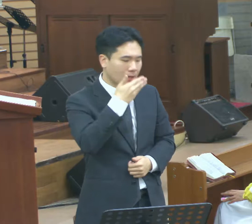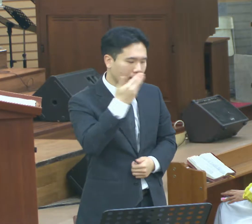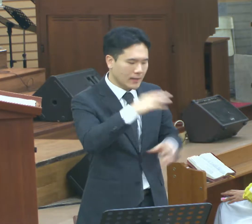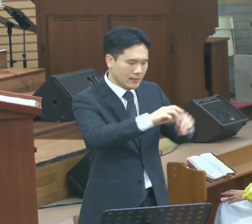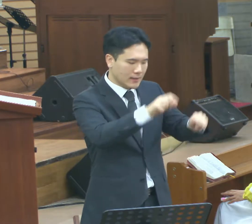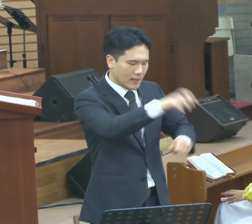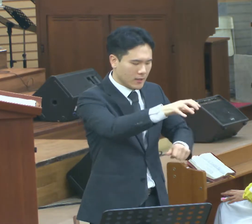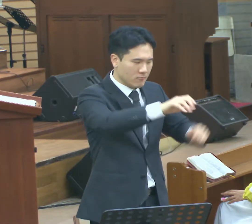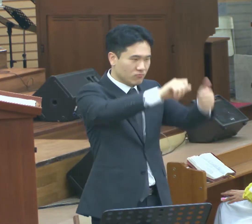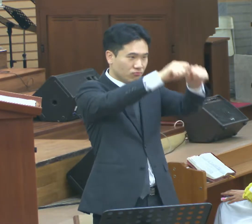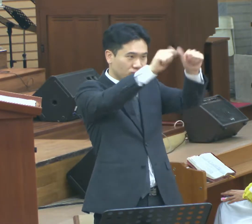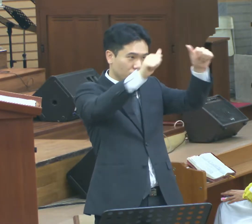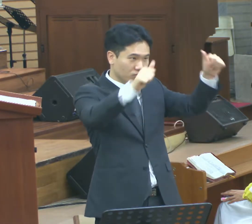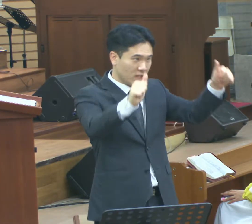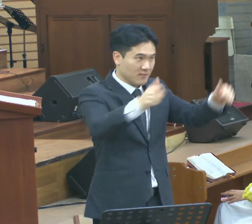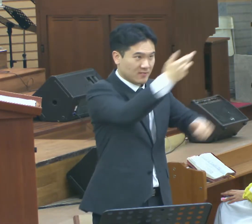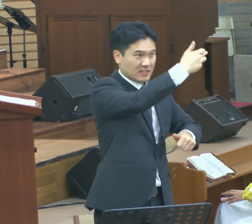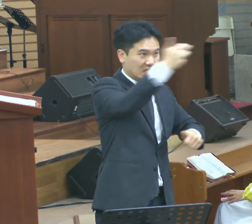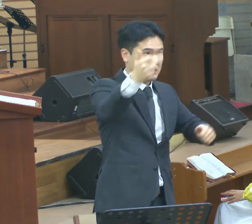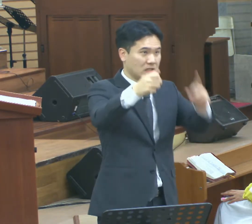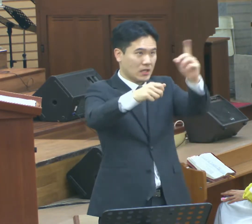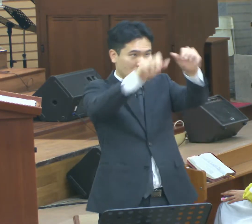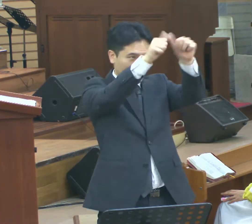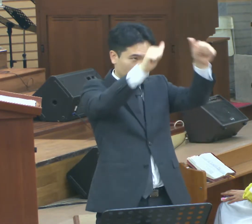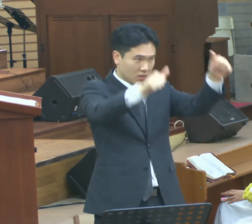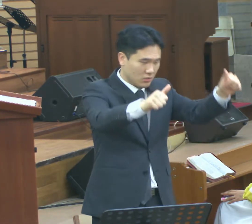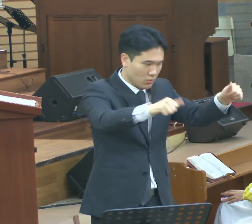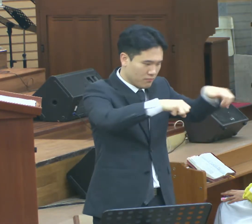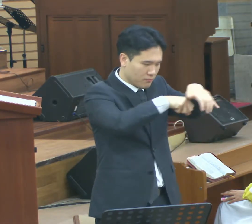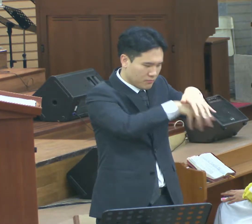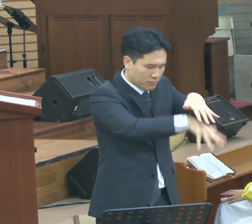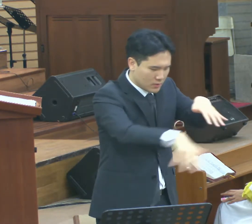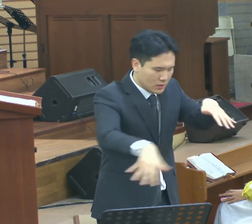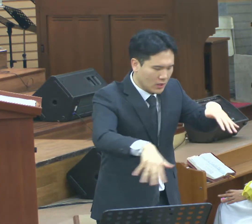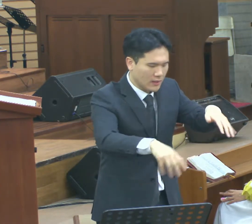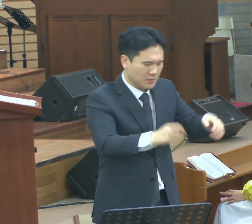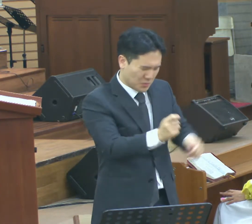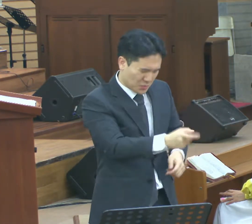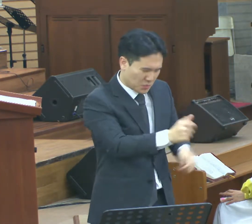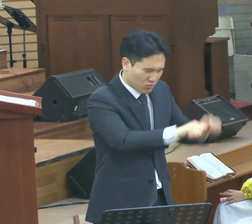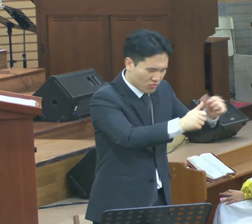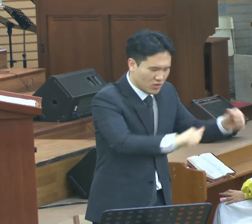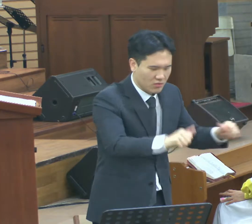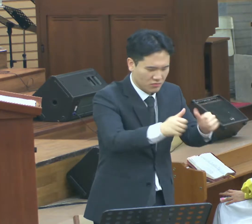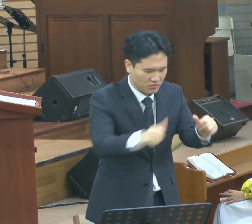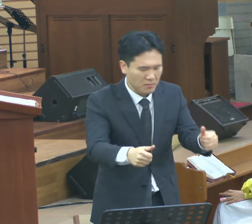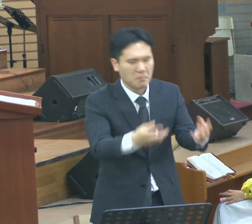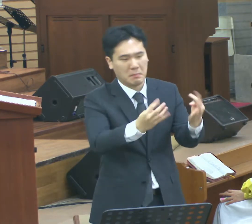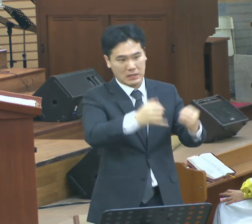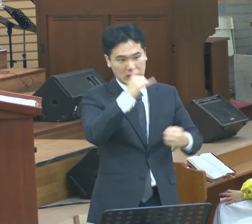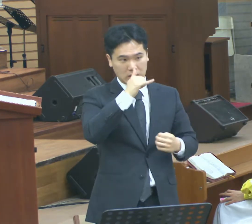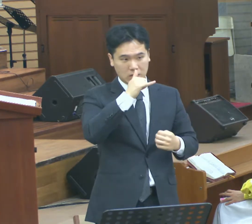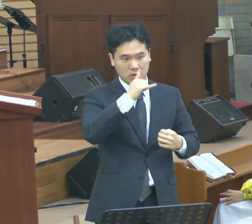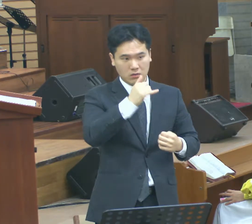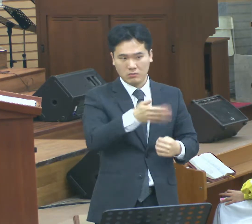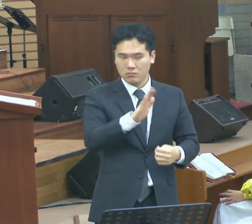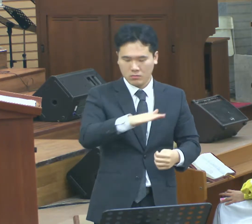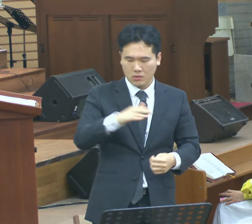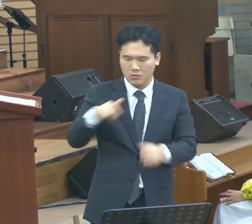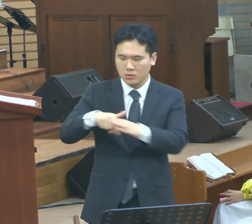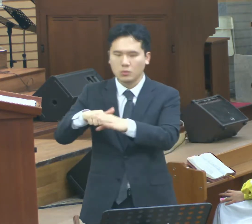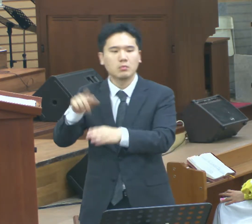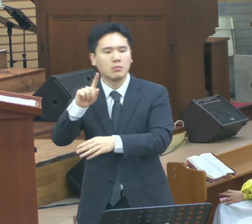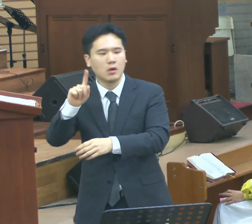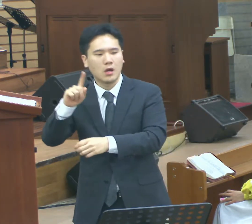여러 신들이 있고 큰 신이 하나 있는 거예요. 기독교는요, 하나님이 계시고 작은 신들이 있는 게 아니에요. 하나님이